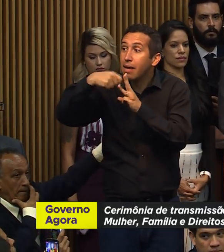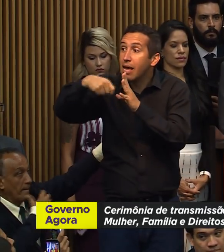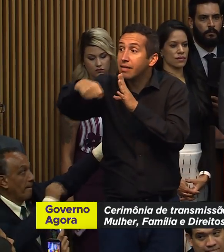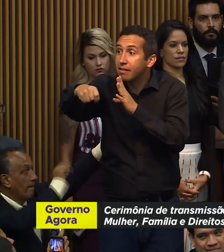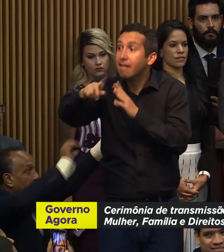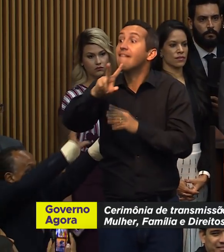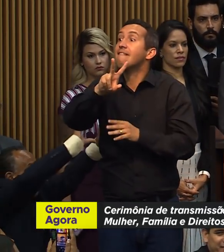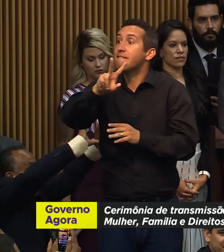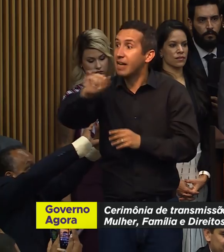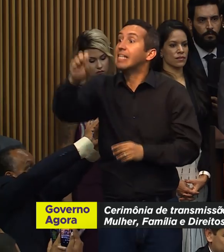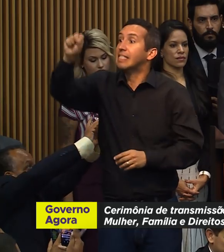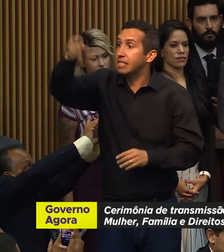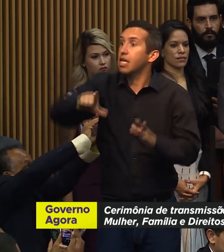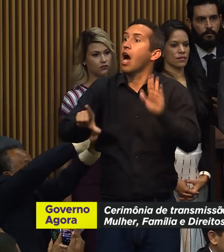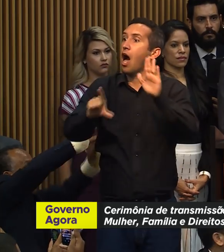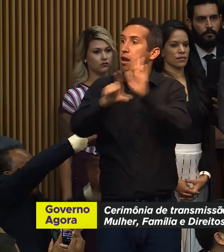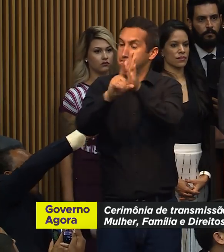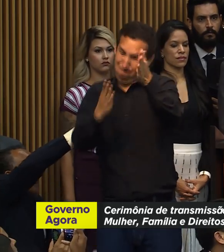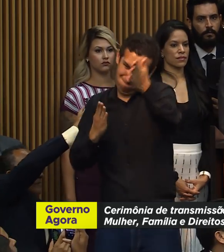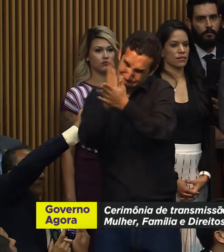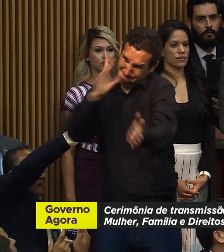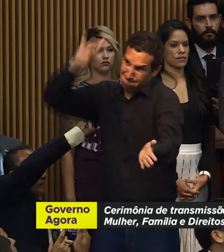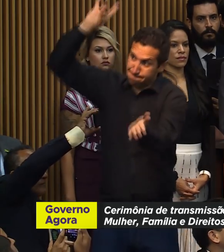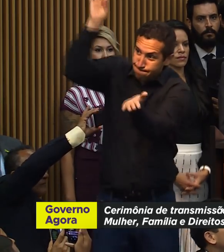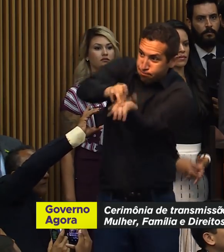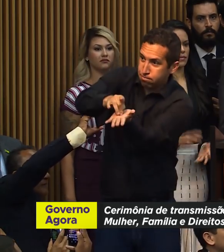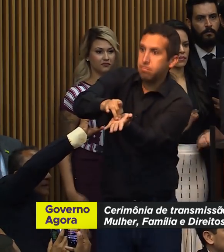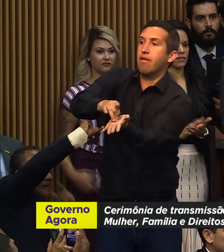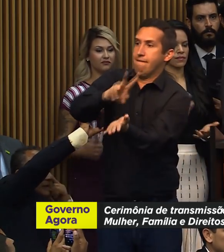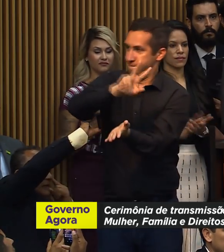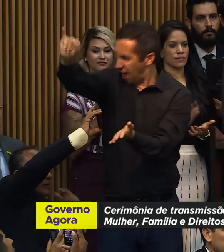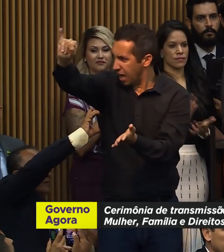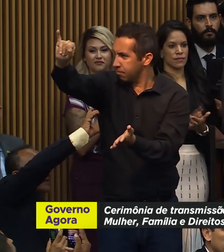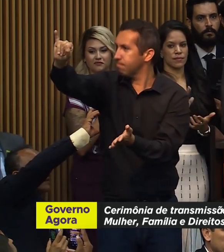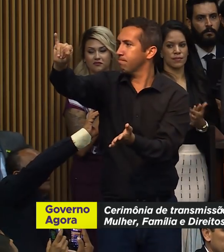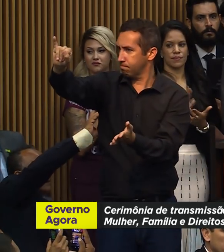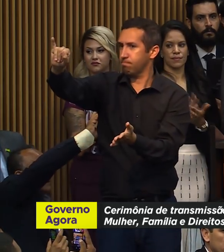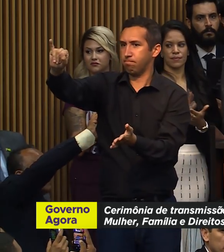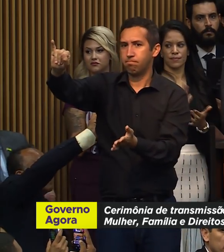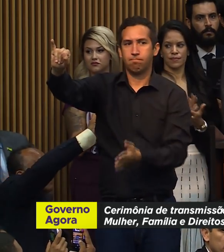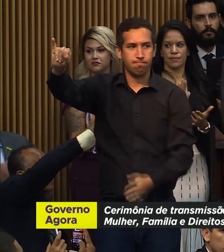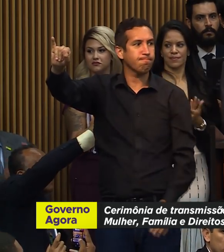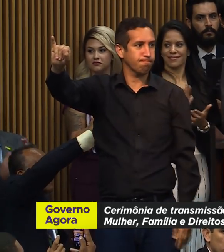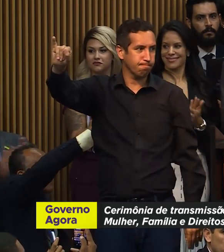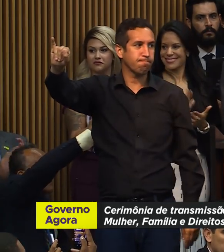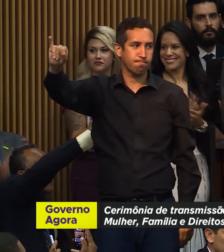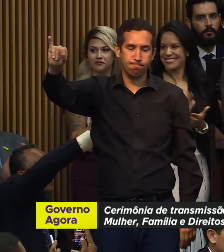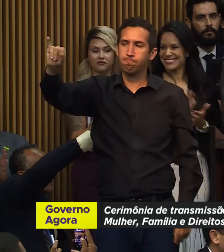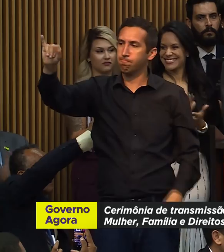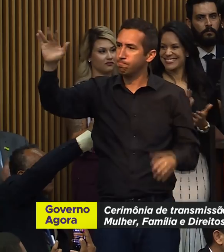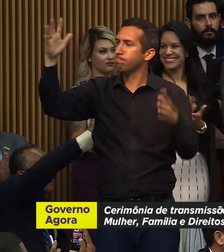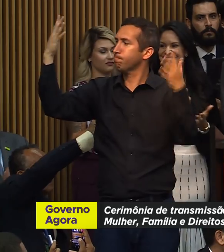seja regulamentada a Lei Brasileira de Inclusão. Essa é uma nação que vai incluir.